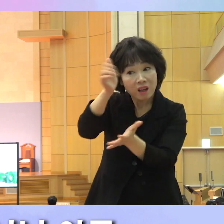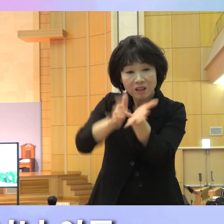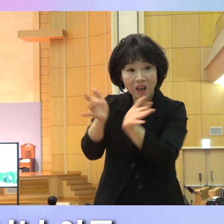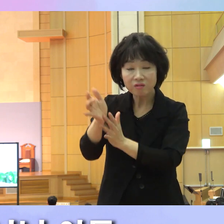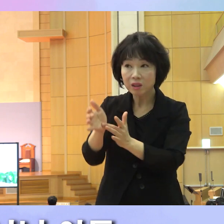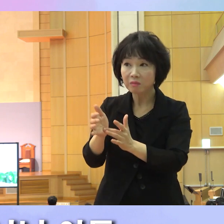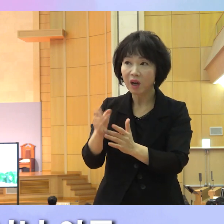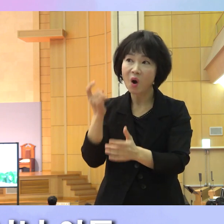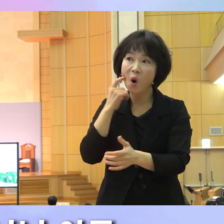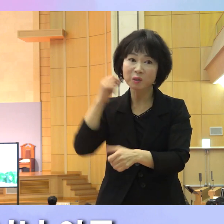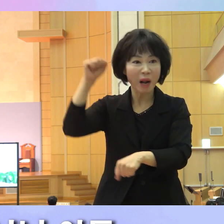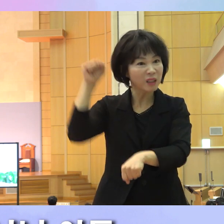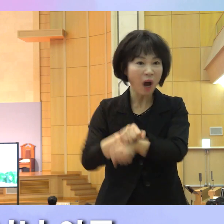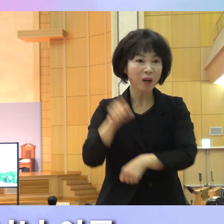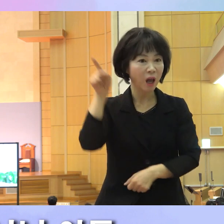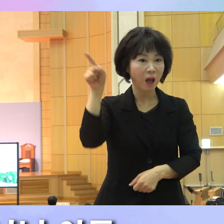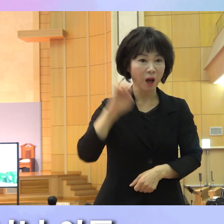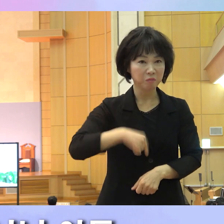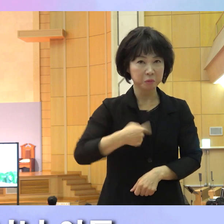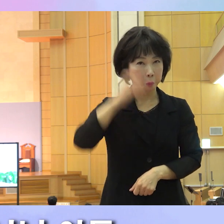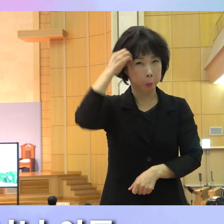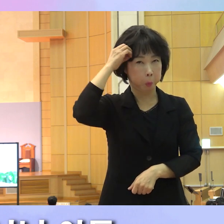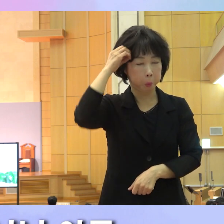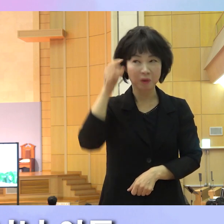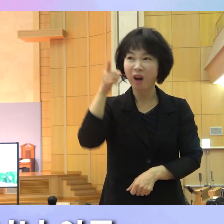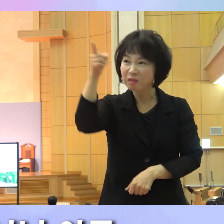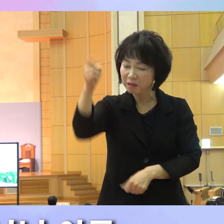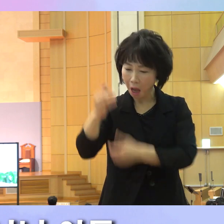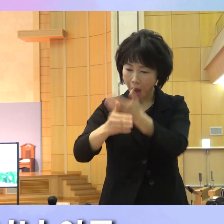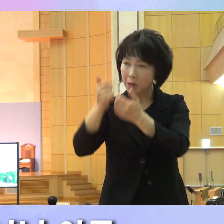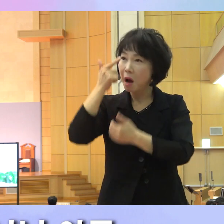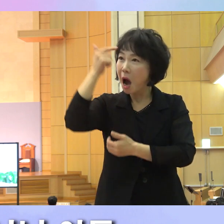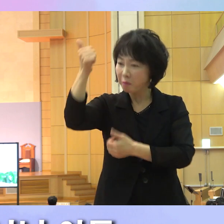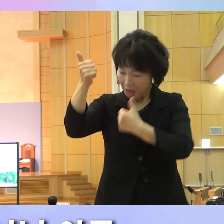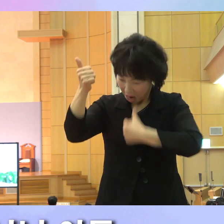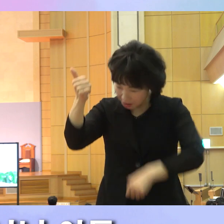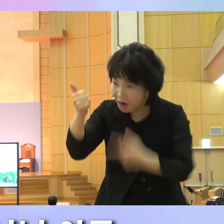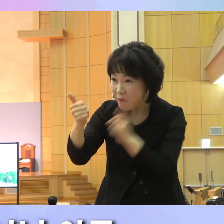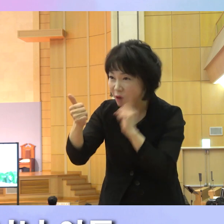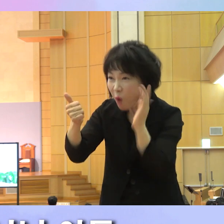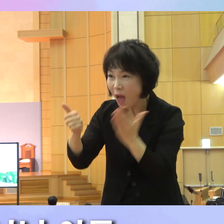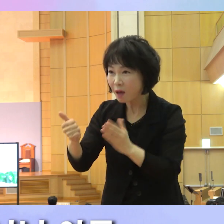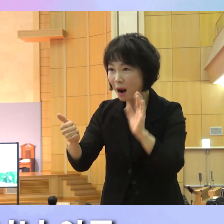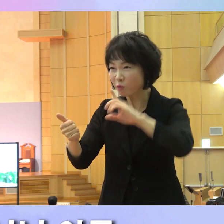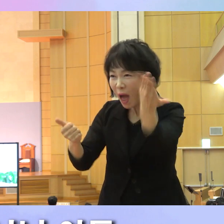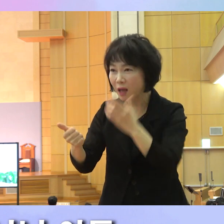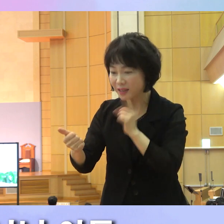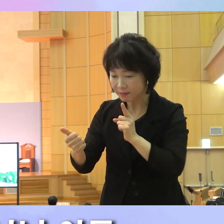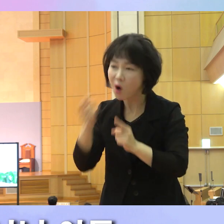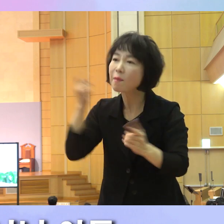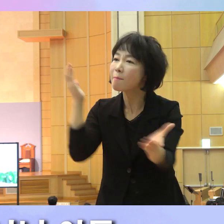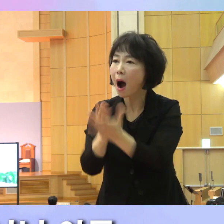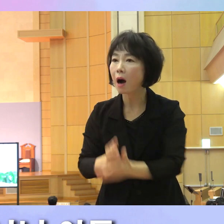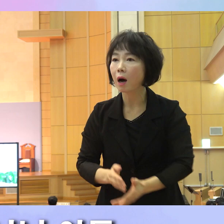거짓말장인데, 엉뚱한 말만 하는데 어떻게 그 말을 믿어? 그러니까 예수를 믿을 수가 없는 거예요.